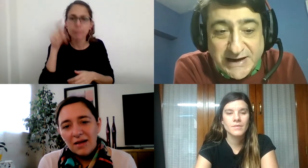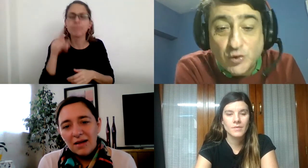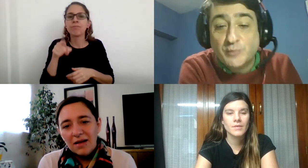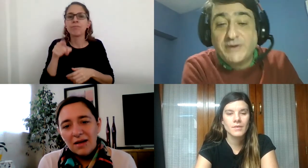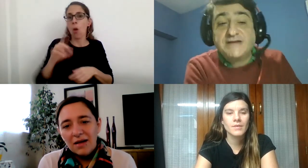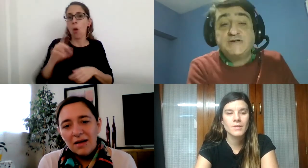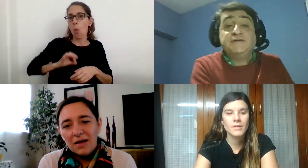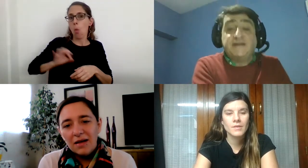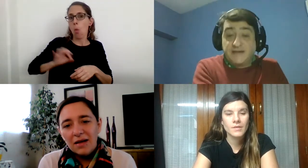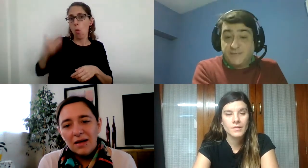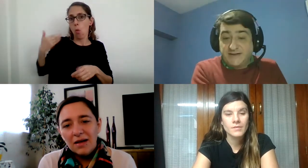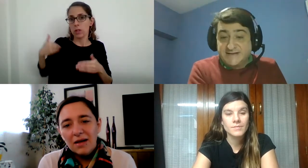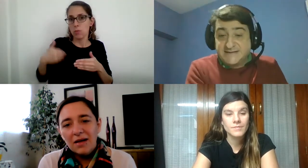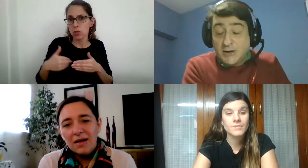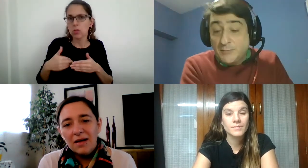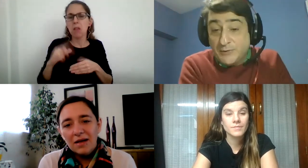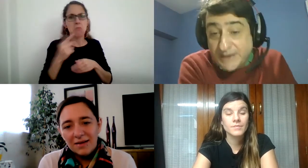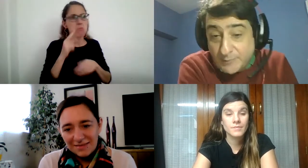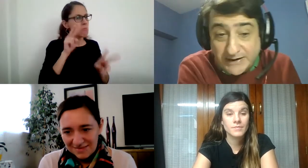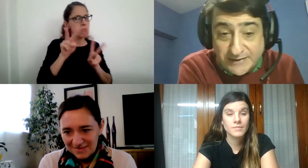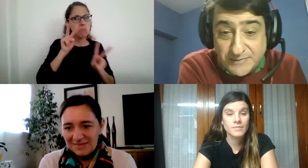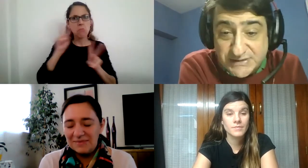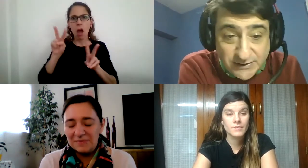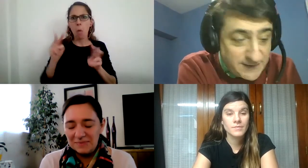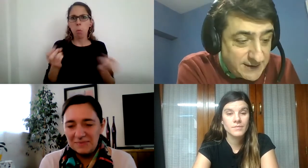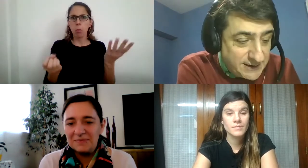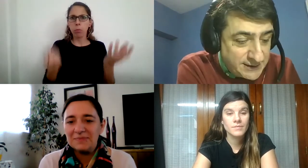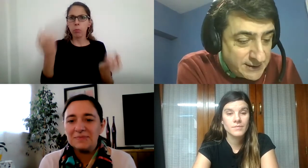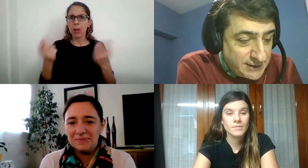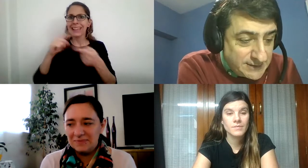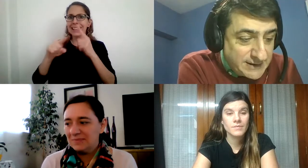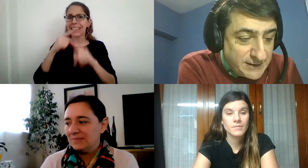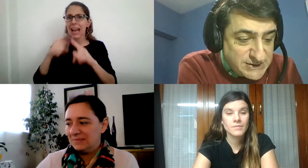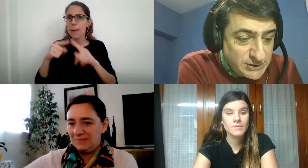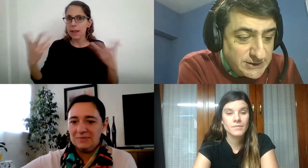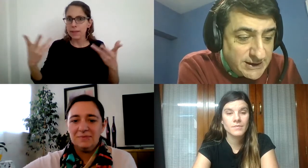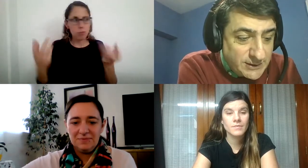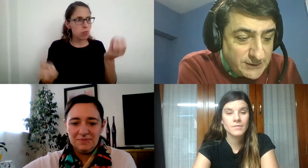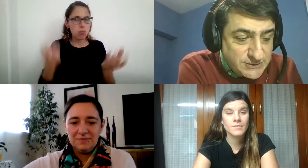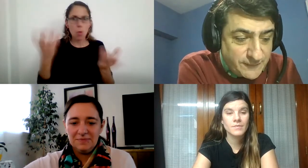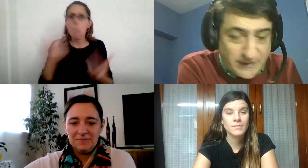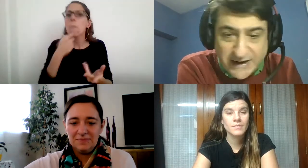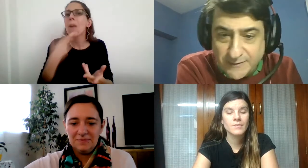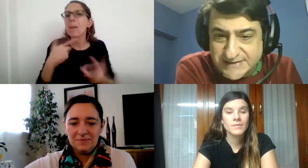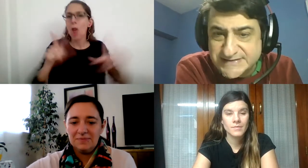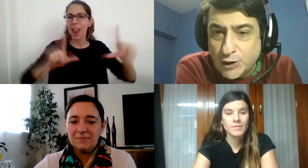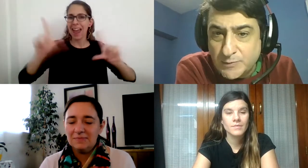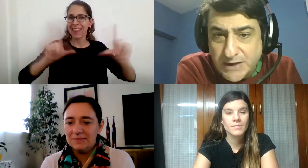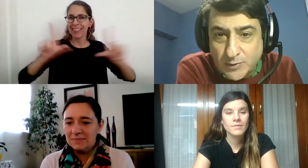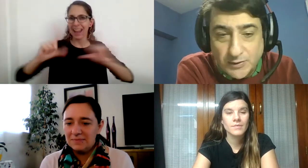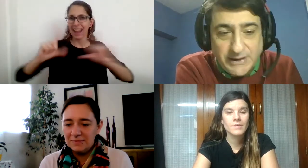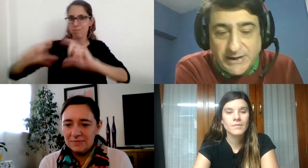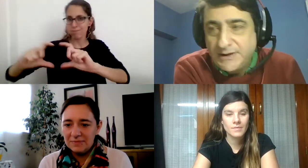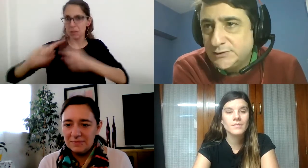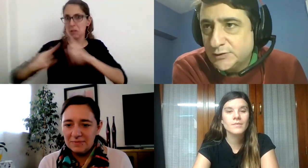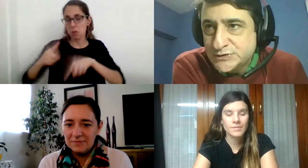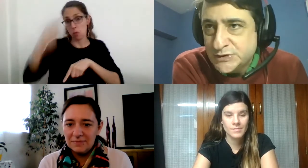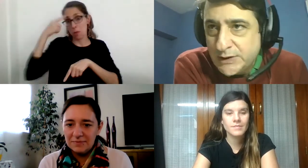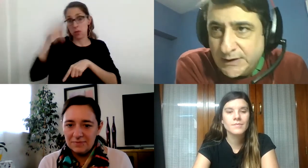asistimos a la incorporación de intérpretes, por ejemplo, a las transmisiones de televisión, que creo que eso fue un gran avance, lo mismo